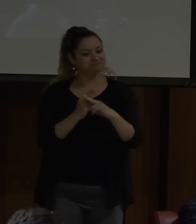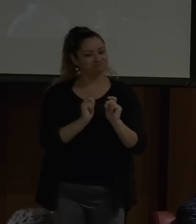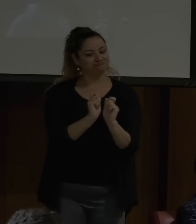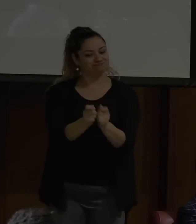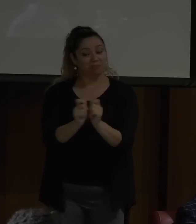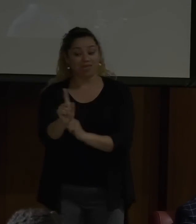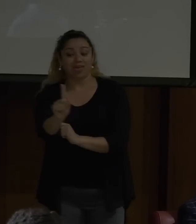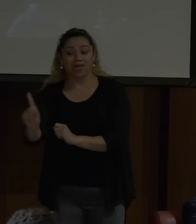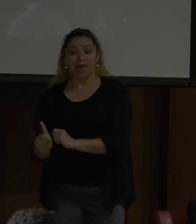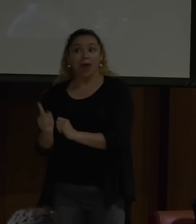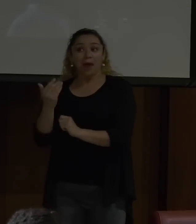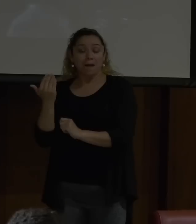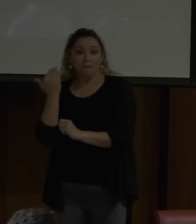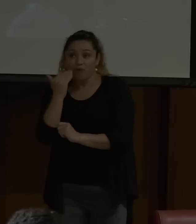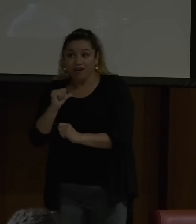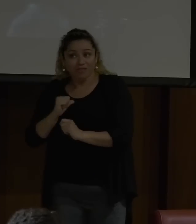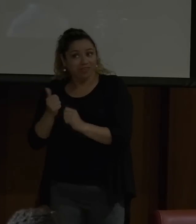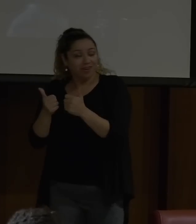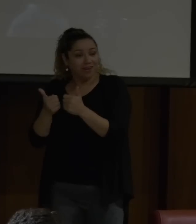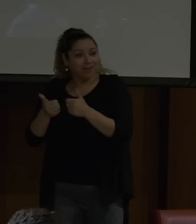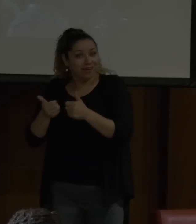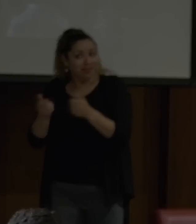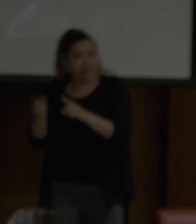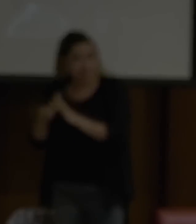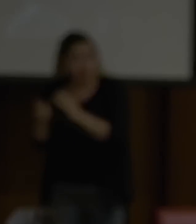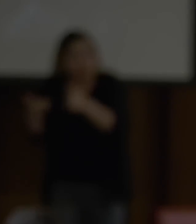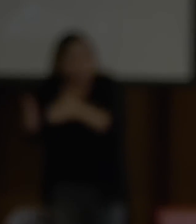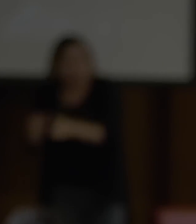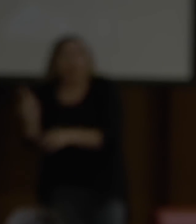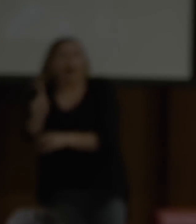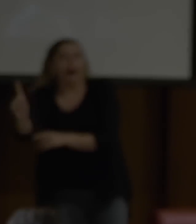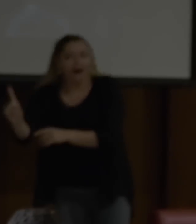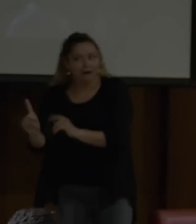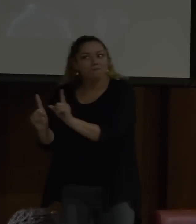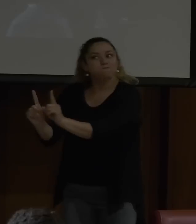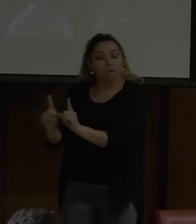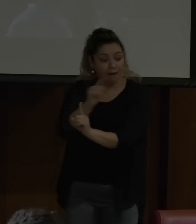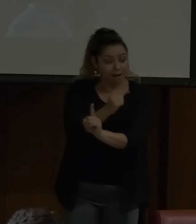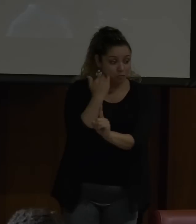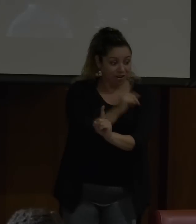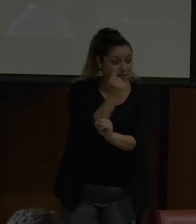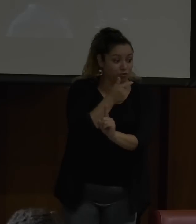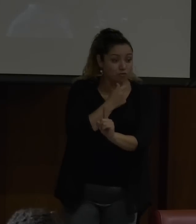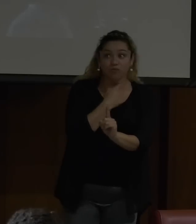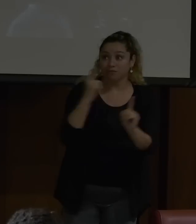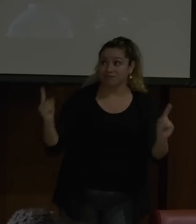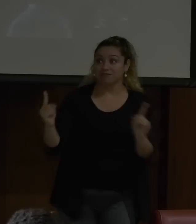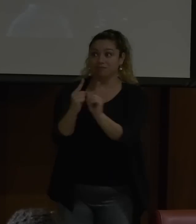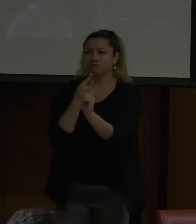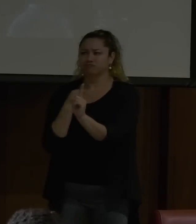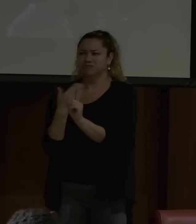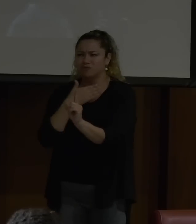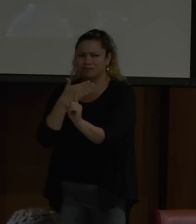viuda que nadie se muere por ella. Vive en Tocaimo una viuda que Leandro se muere por ella.